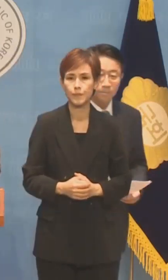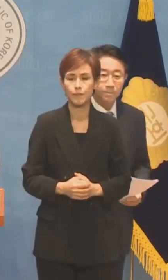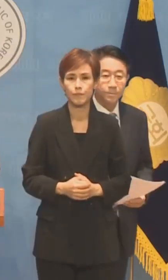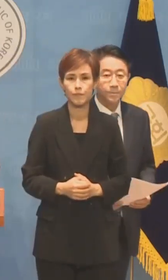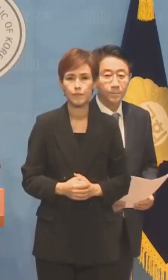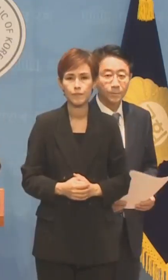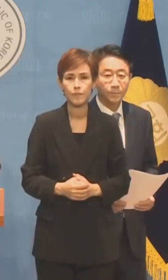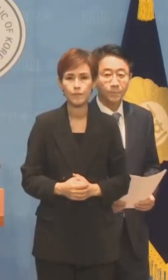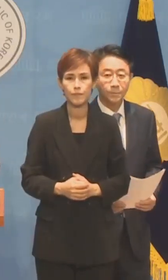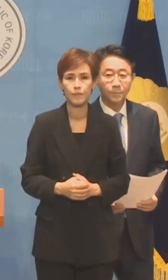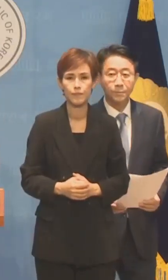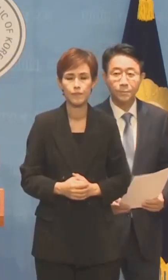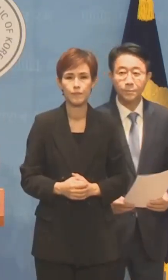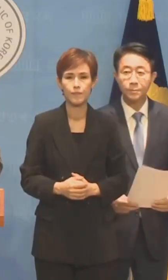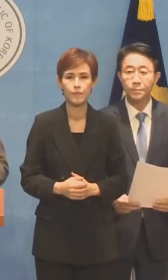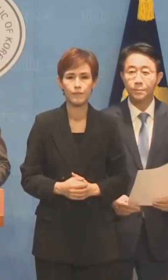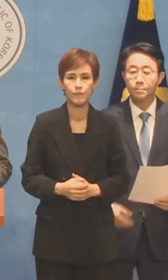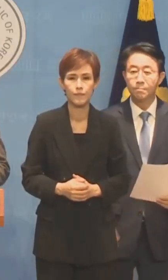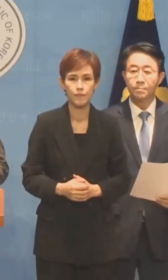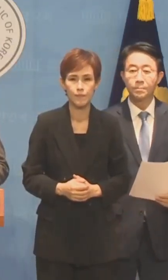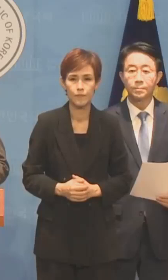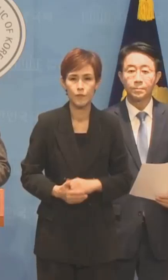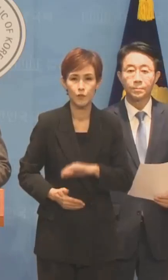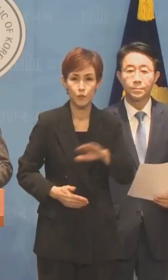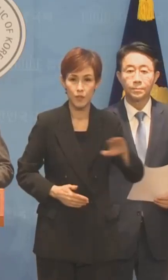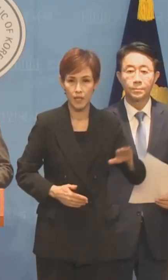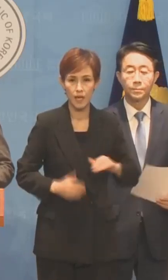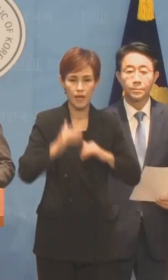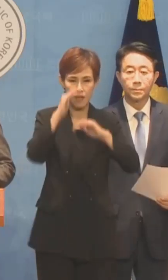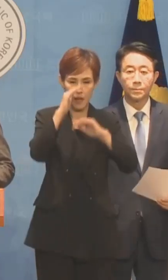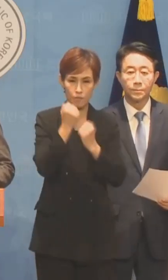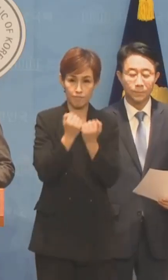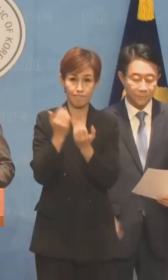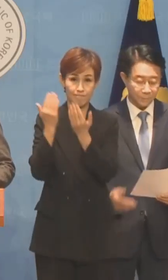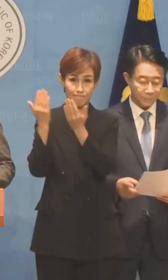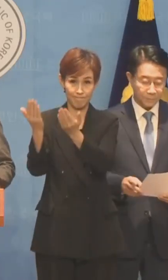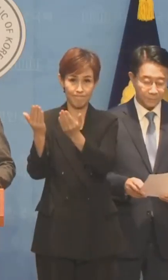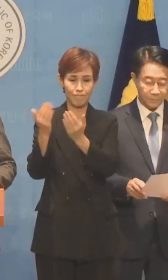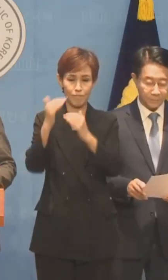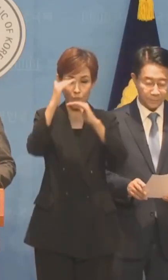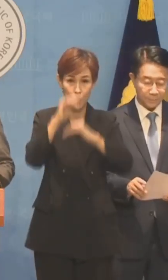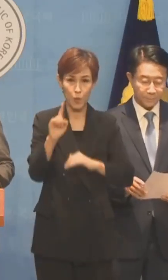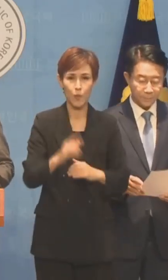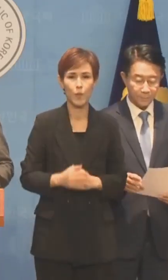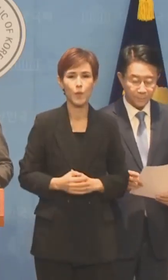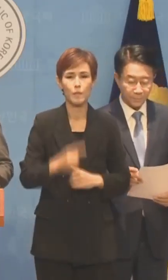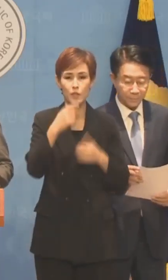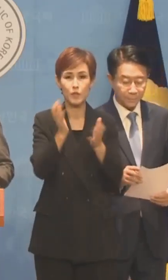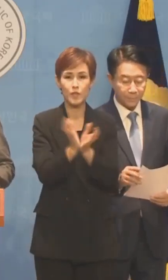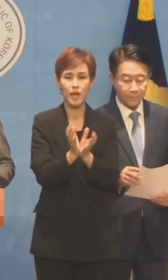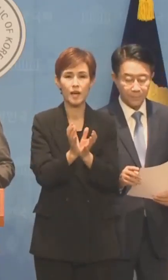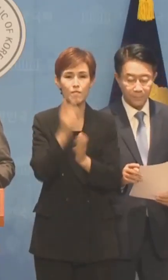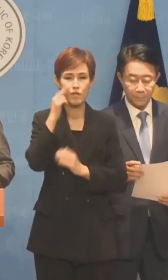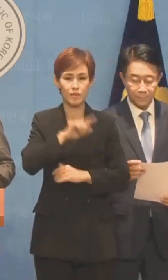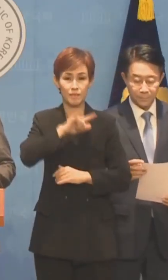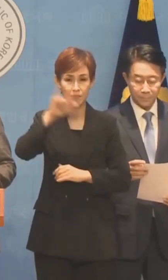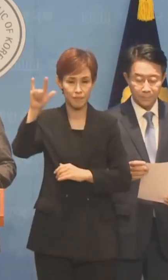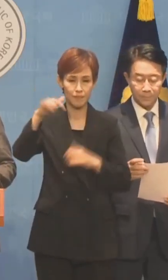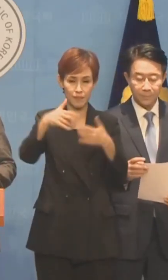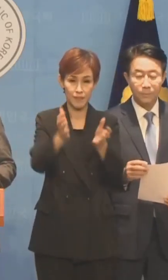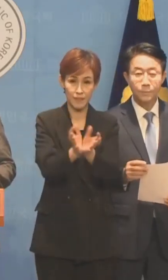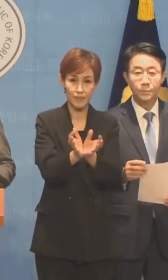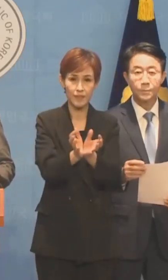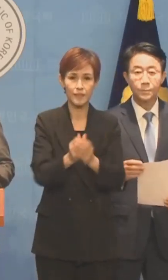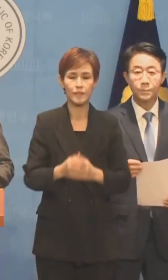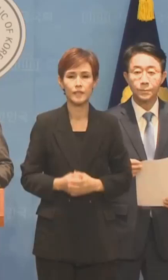예, 더불어민주당 방미의원단의 메시지 전문을 낭독하도록 하겠습니다. 더불어민주당 방미의원단은